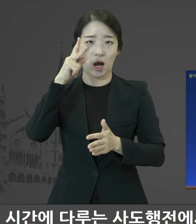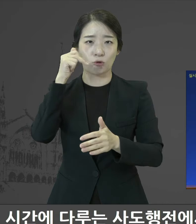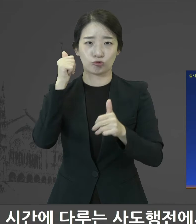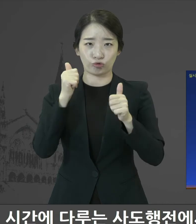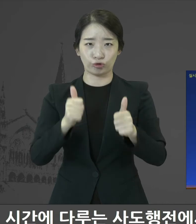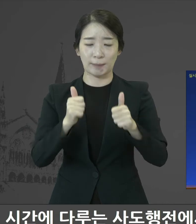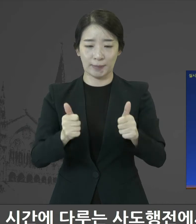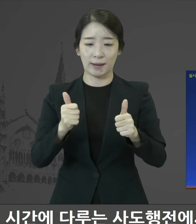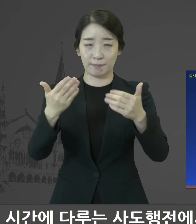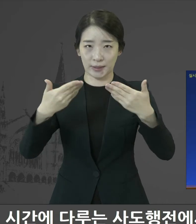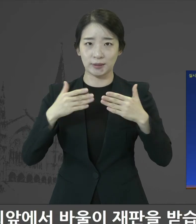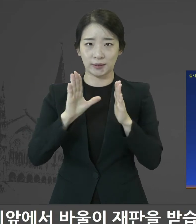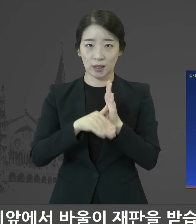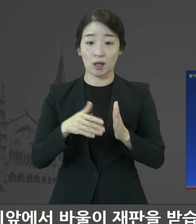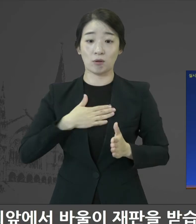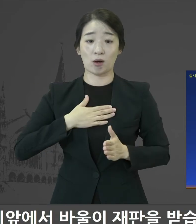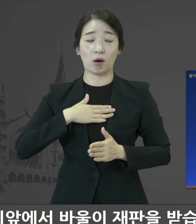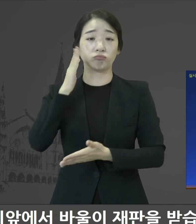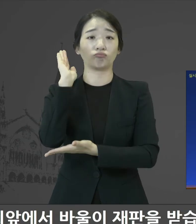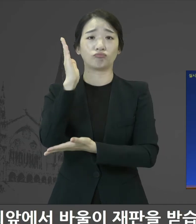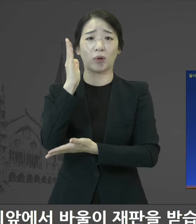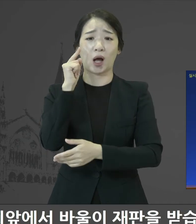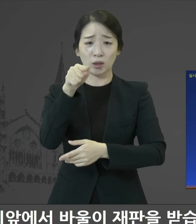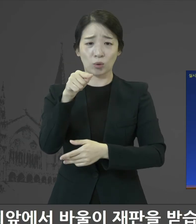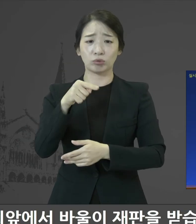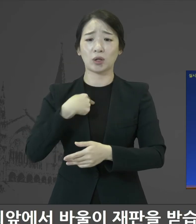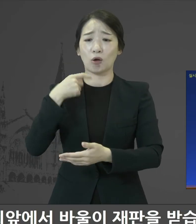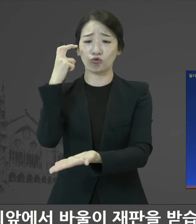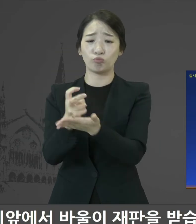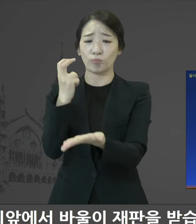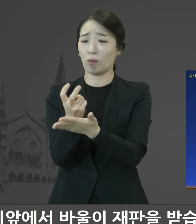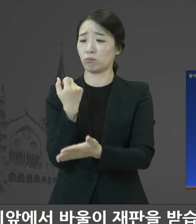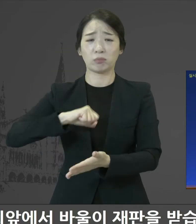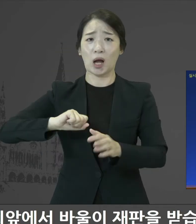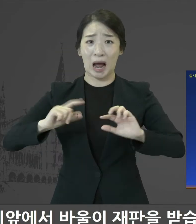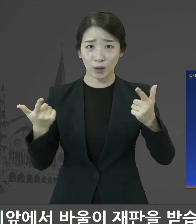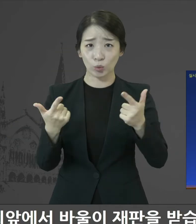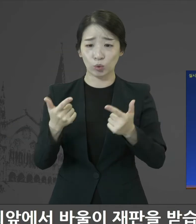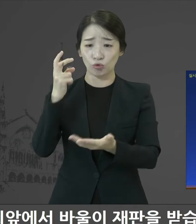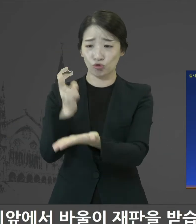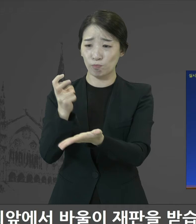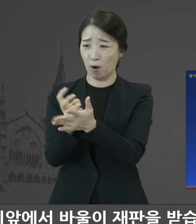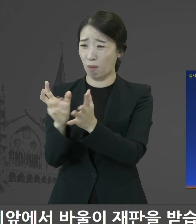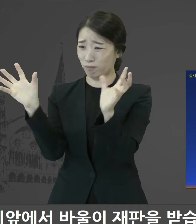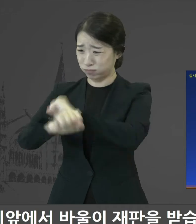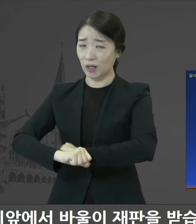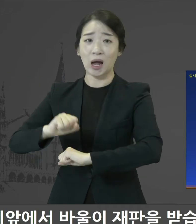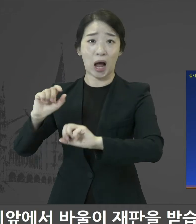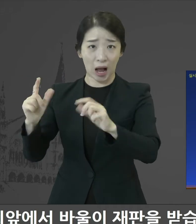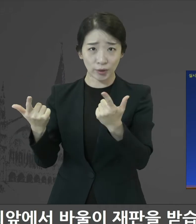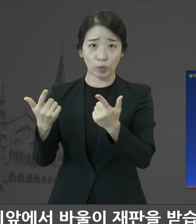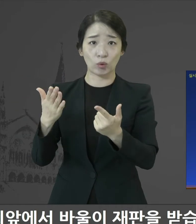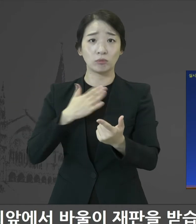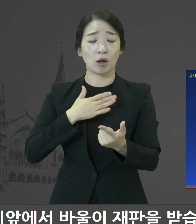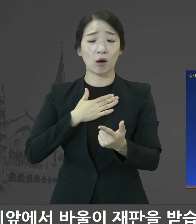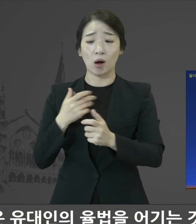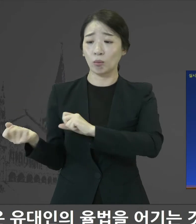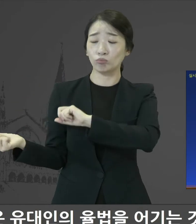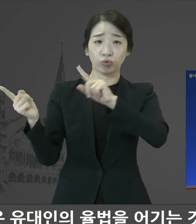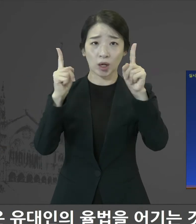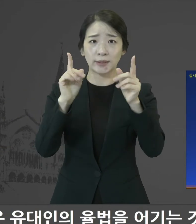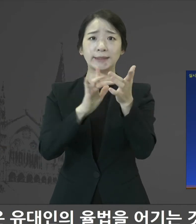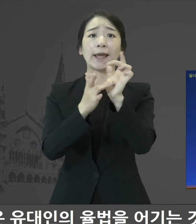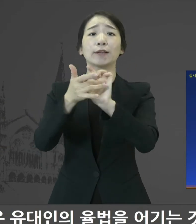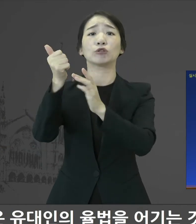내가 전하는 것은 유대인의 율법을 어기는 것도 아니고 유대교를 폐하려는 것도 아니고, 나는 내가 부활하신